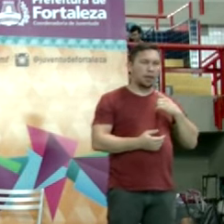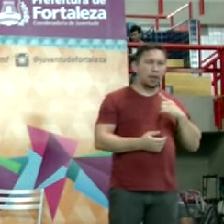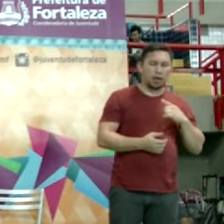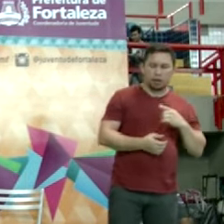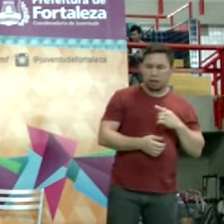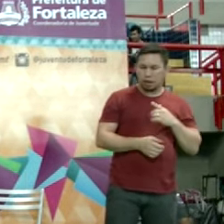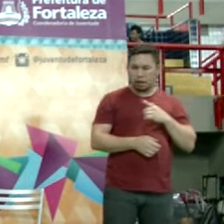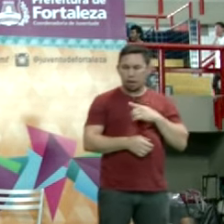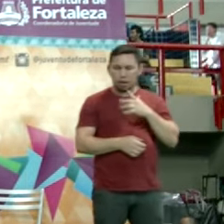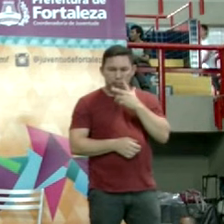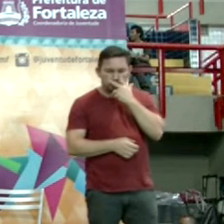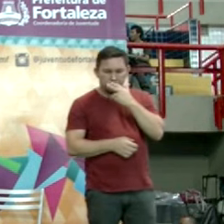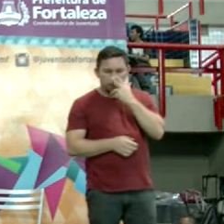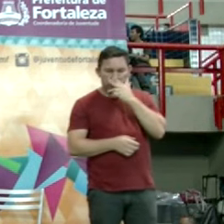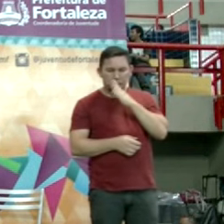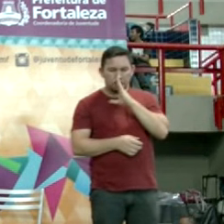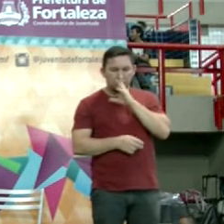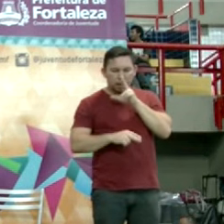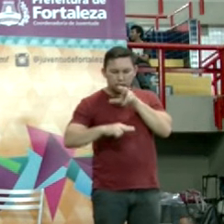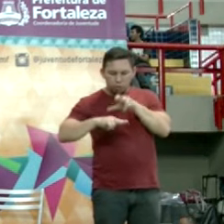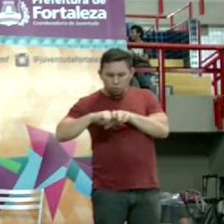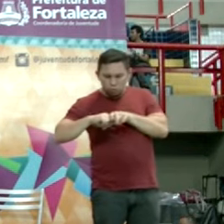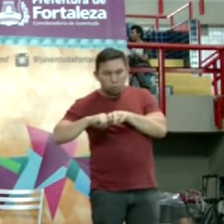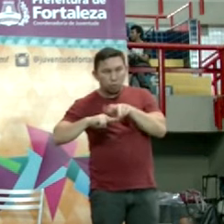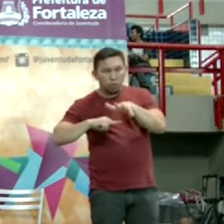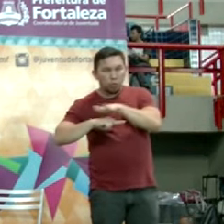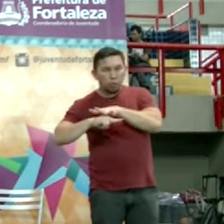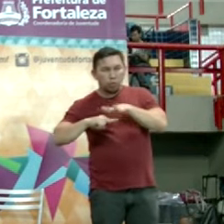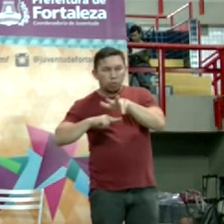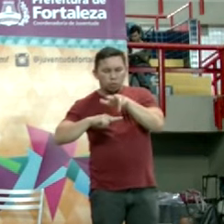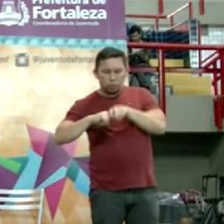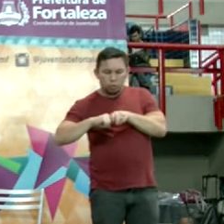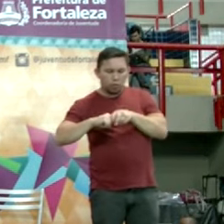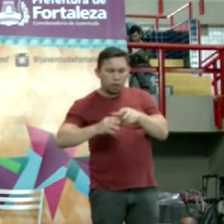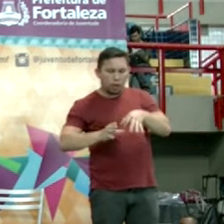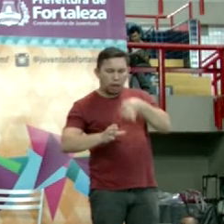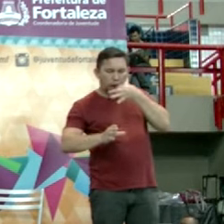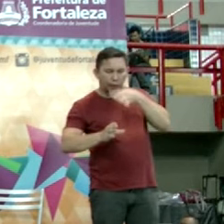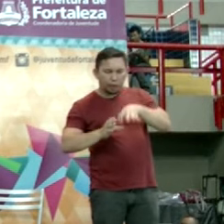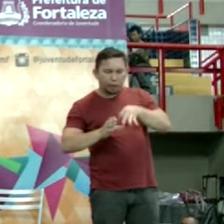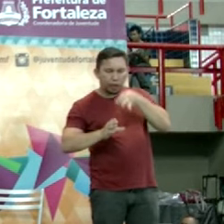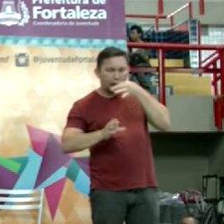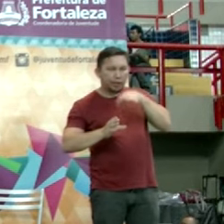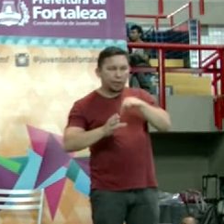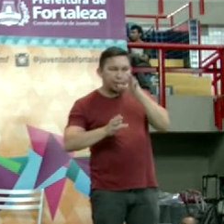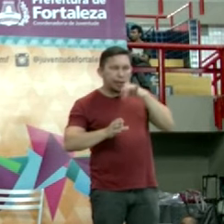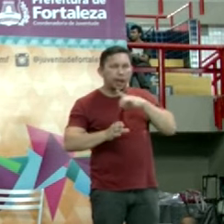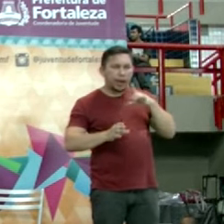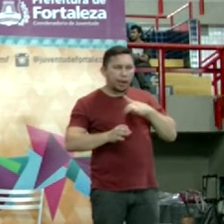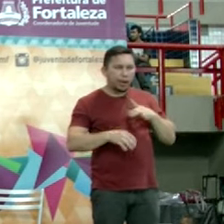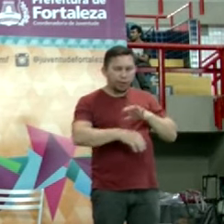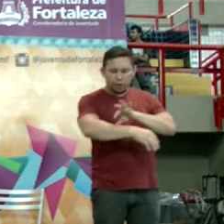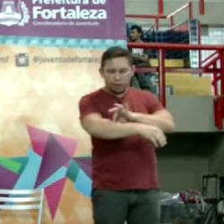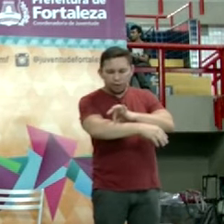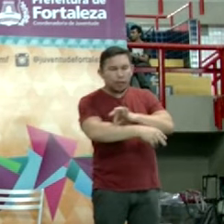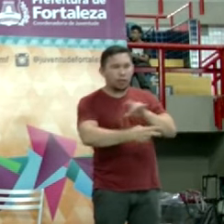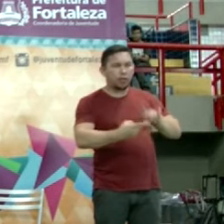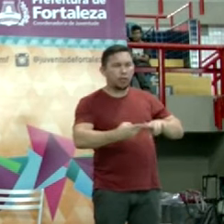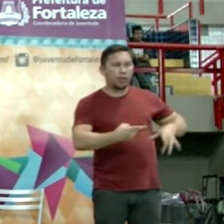conforto. O que é a zona de conforto? Sofá. E o que é que você ganha sentado no sofá comendo? Celulite,